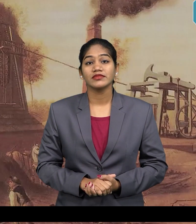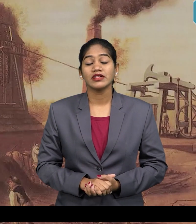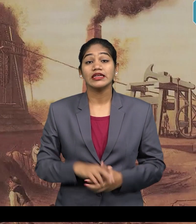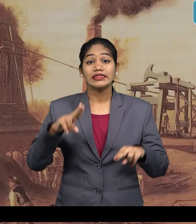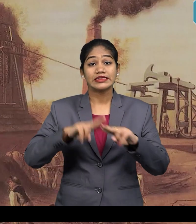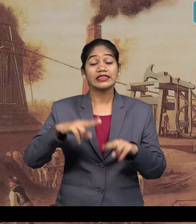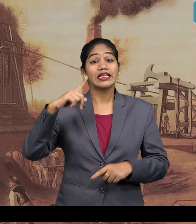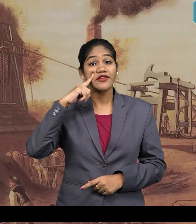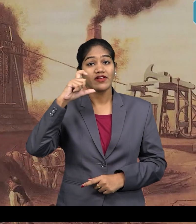FICCI